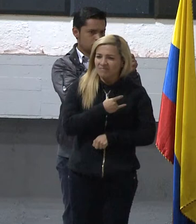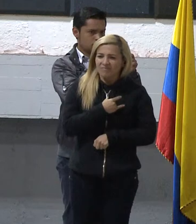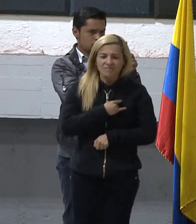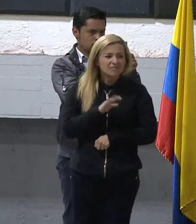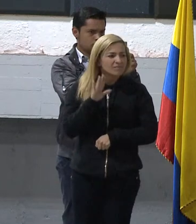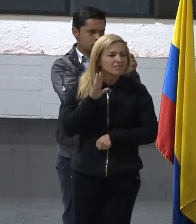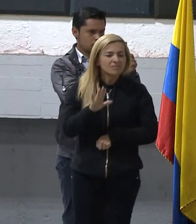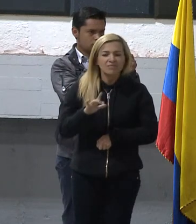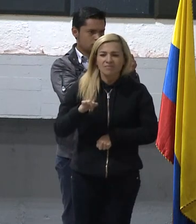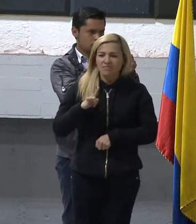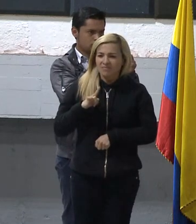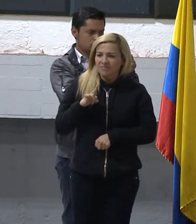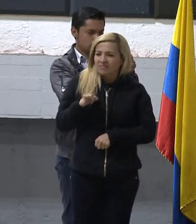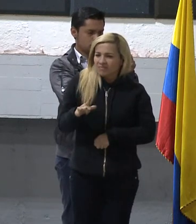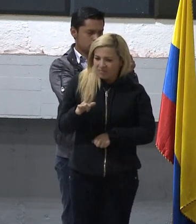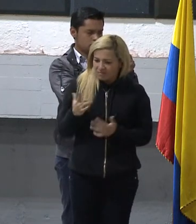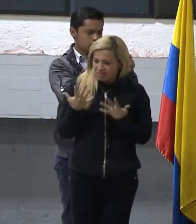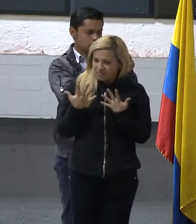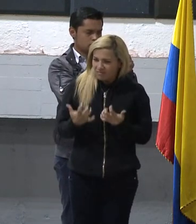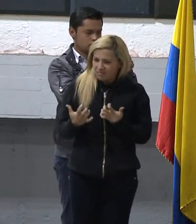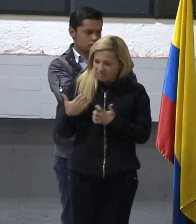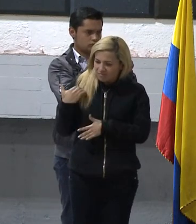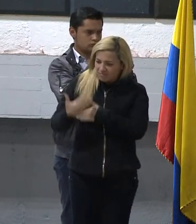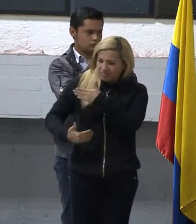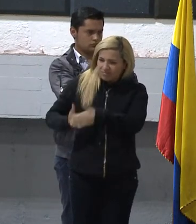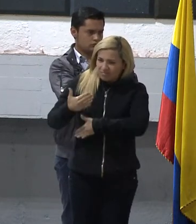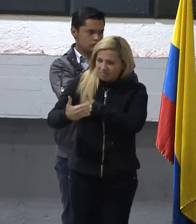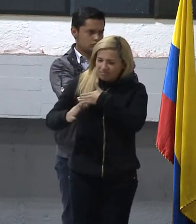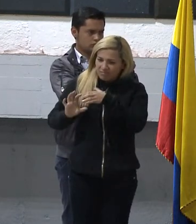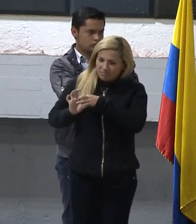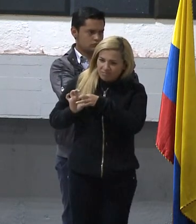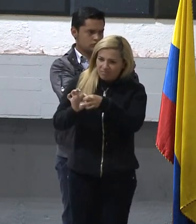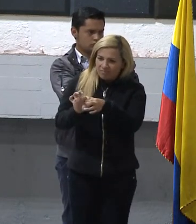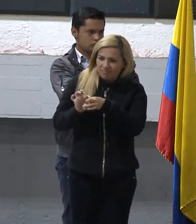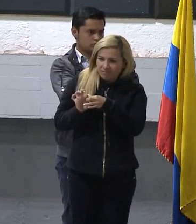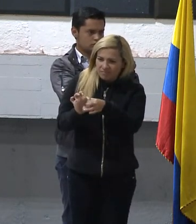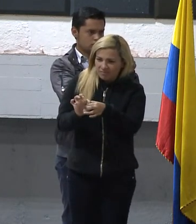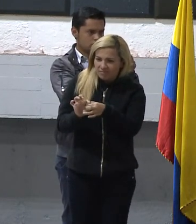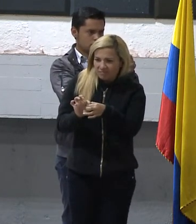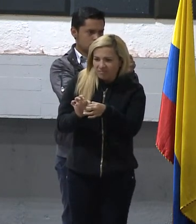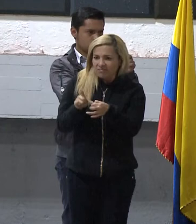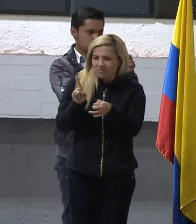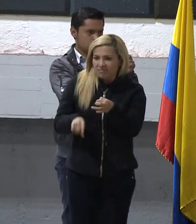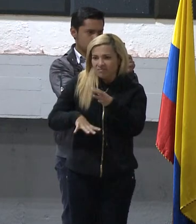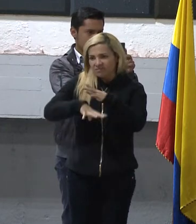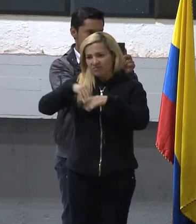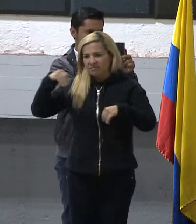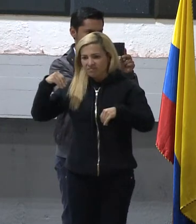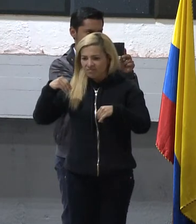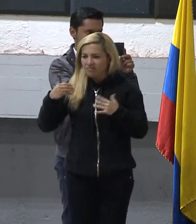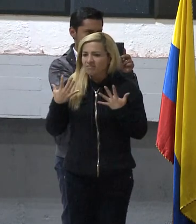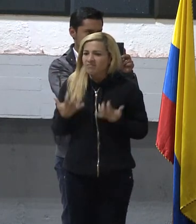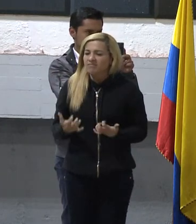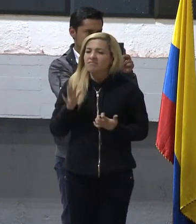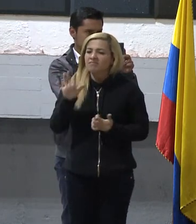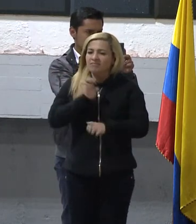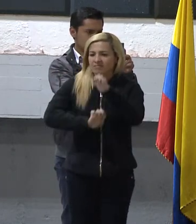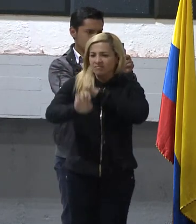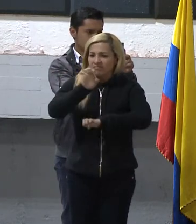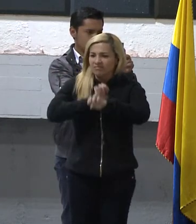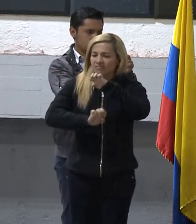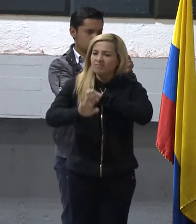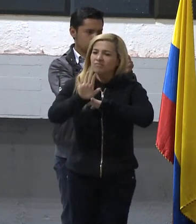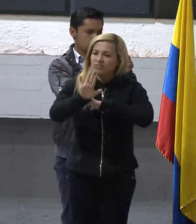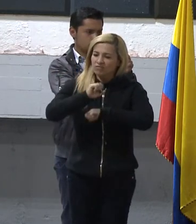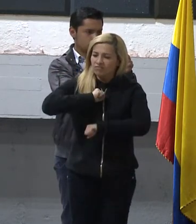liderazgo consecuente en su interior como en su exterior por la defensa y por el derecho fundamental a la